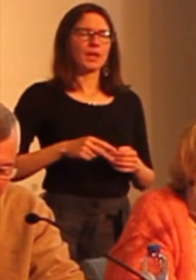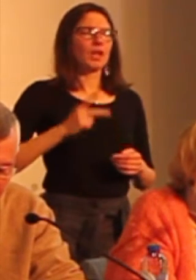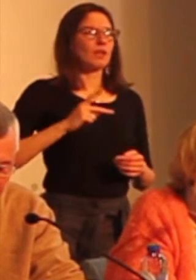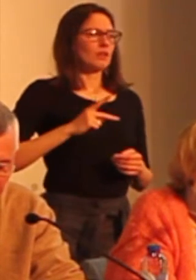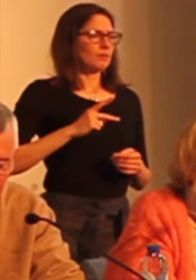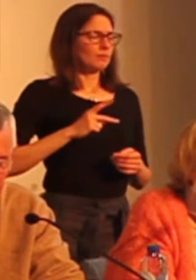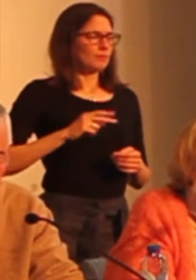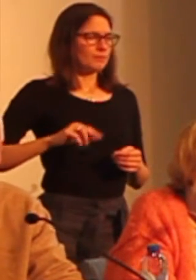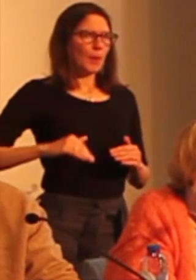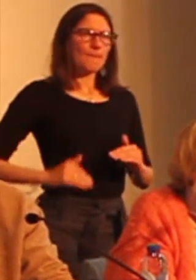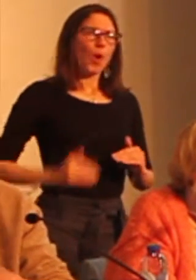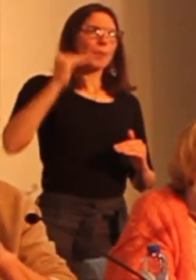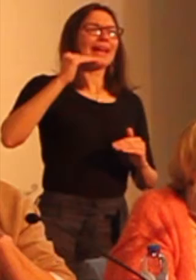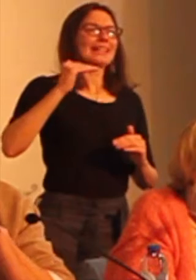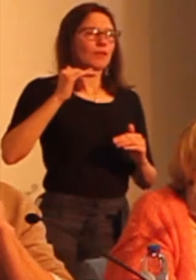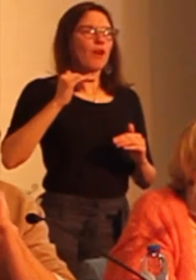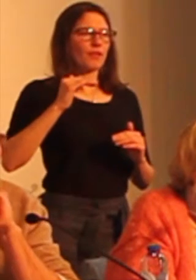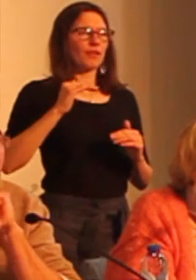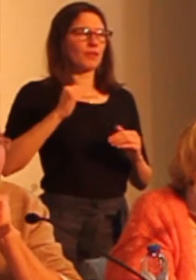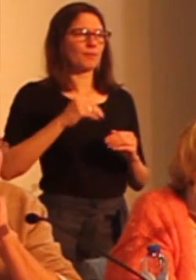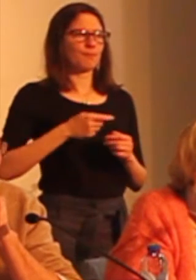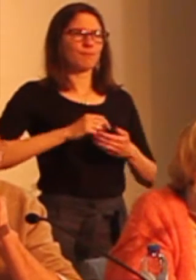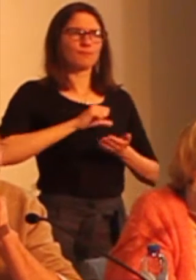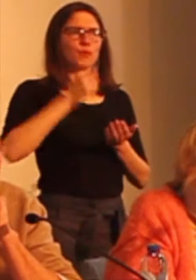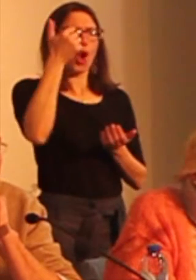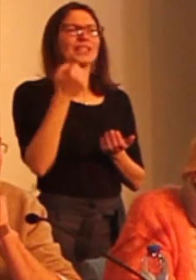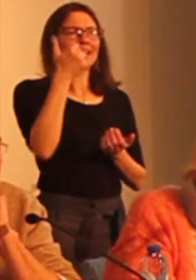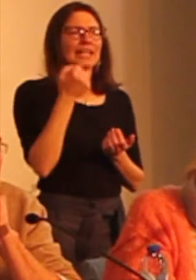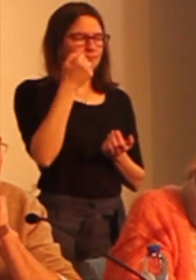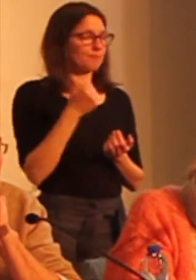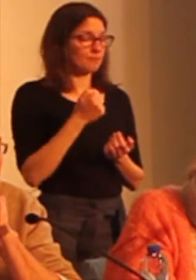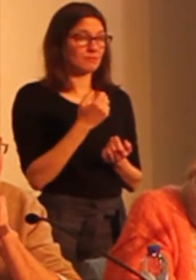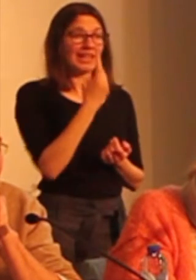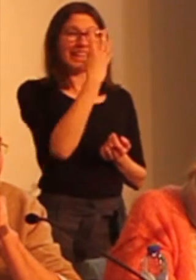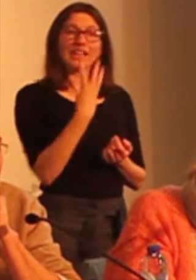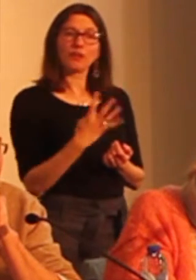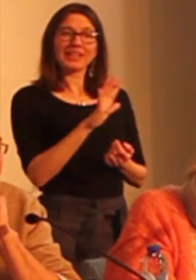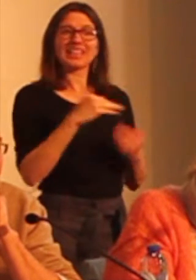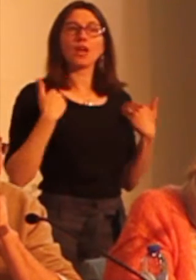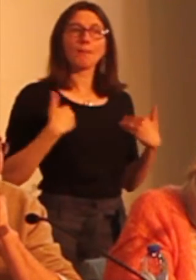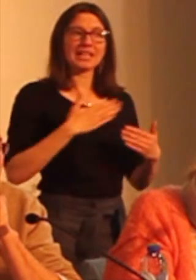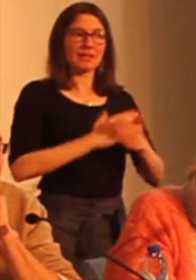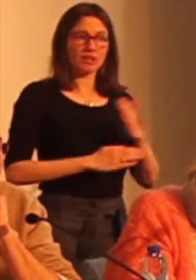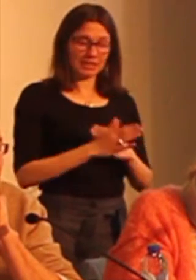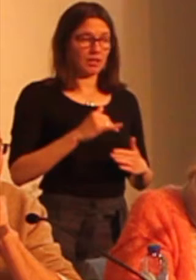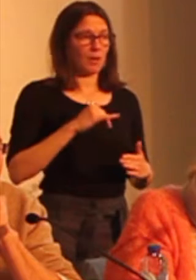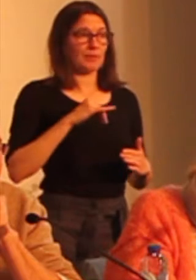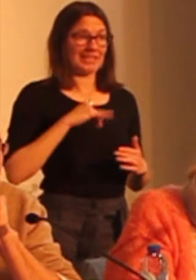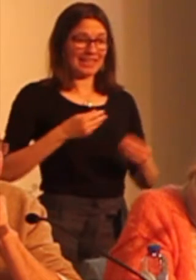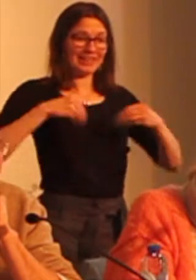uitkering. Jullie kennen die cijfers allemaal. Een vierde van de mensen met een handicap leeft met een inkomen onder de